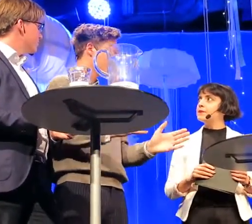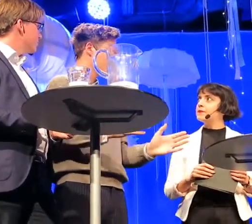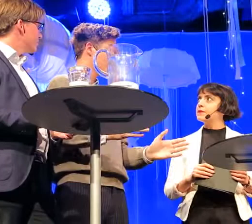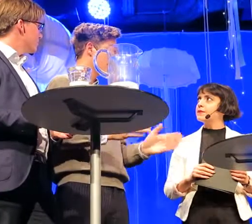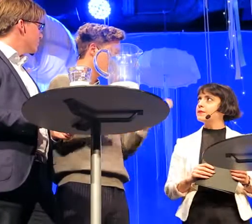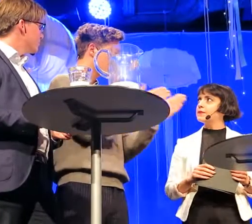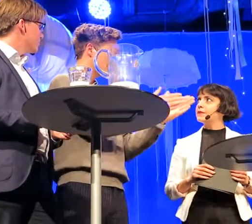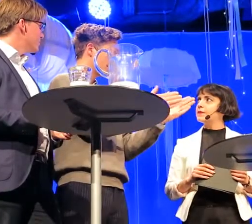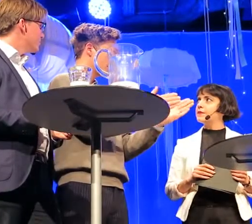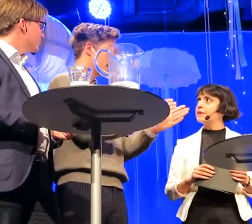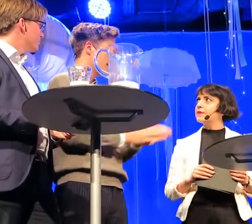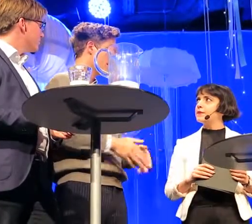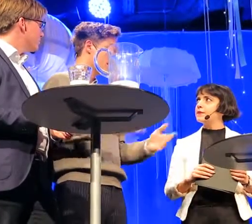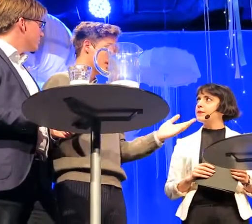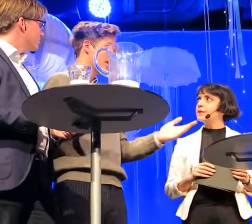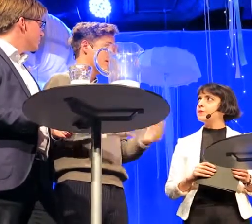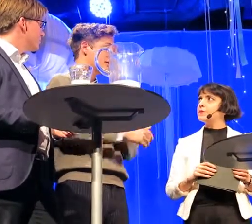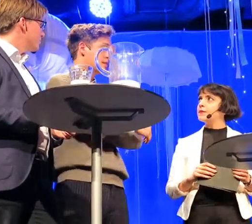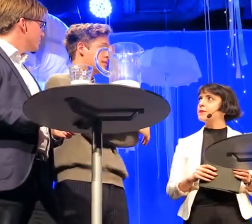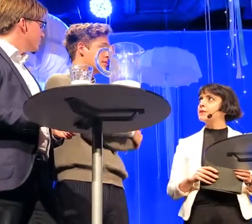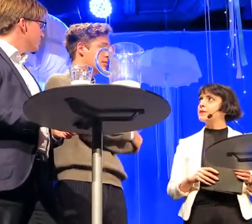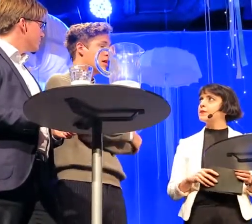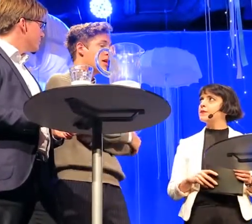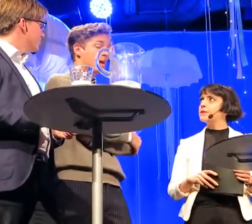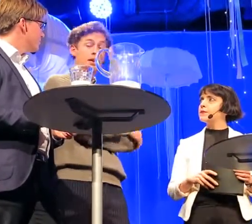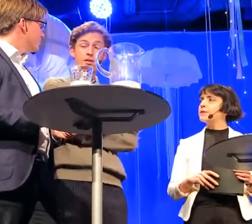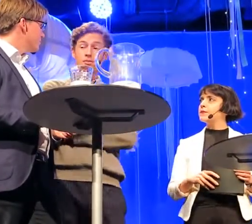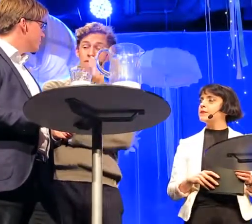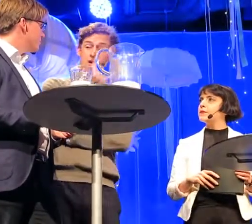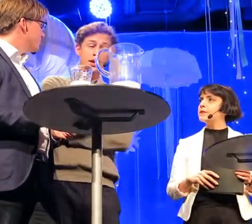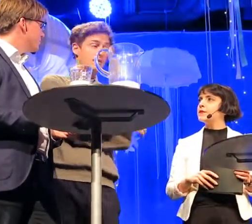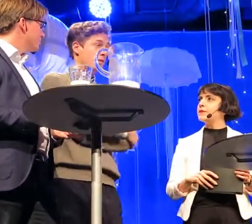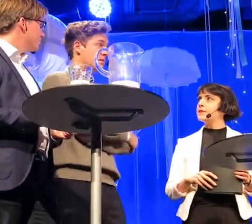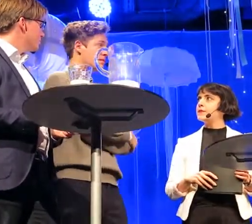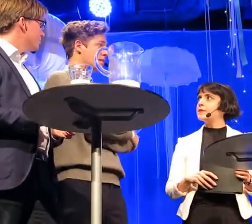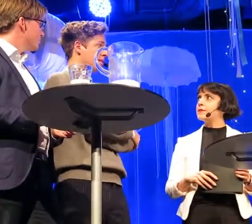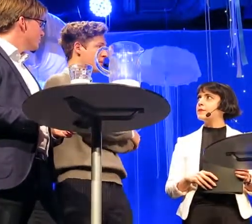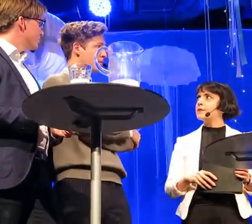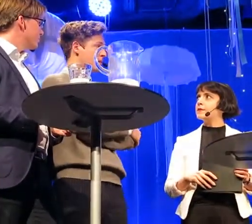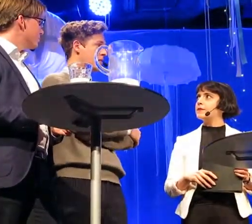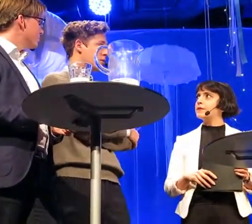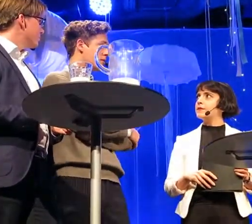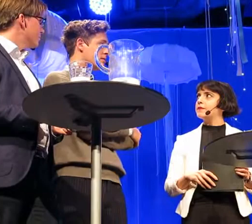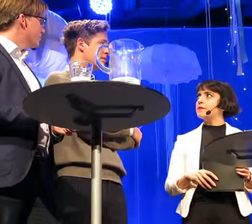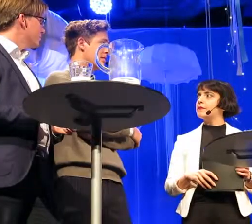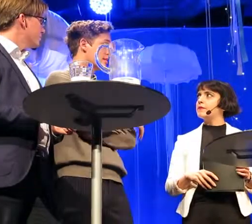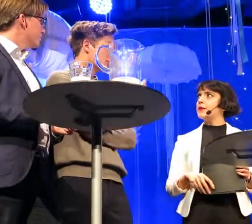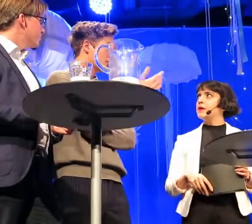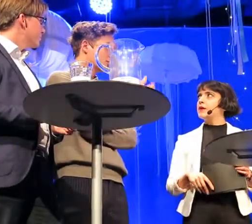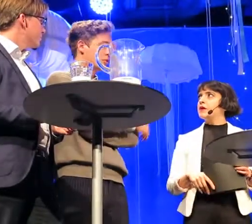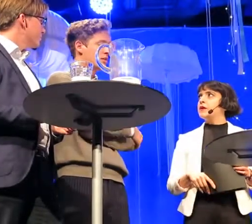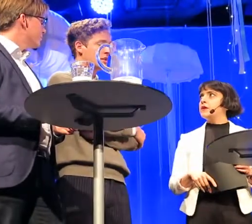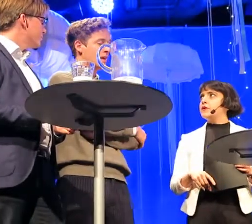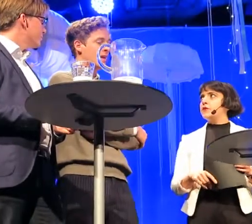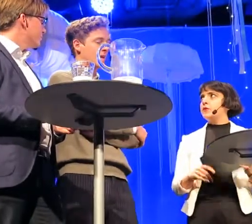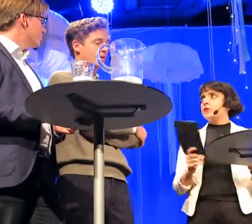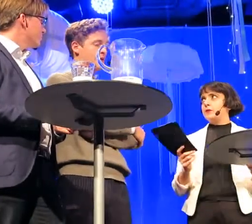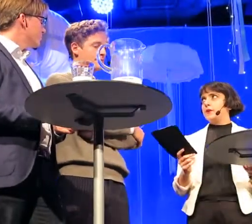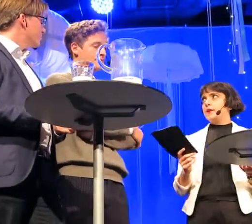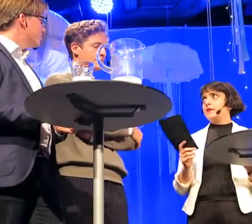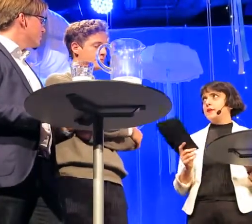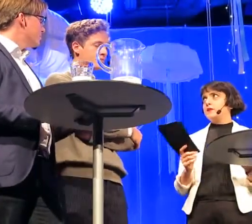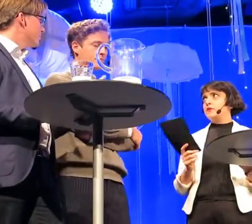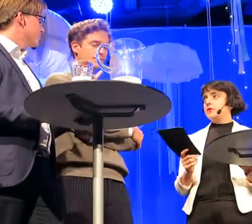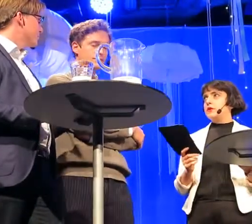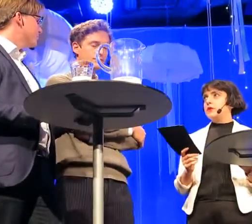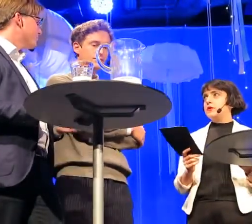med diskuterat just de här frågorna. Och jag menar, det finns ingen här som sätter klacken i backen och vill att det ska ta längre tid. Så